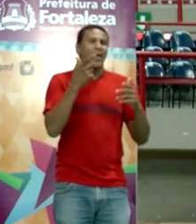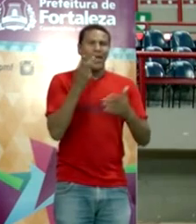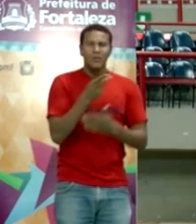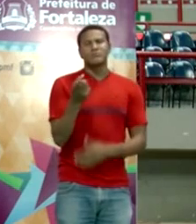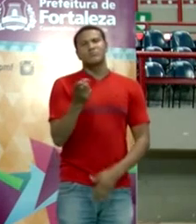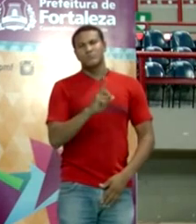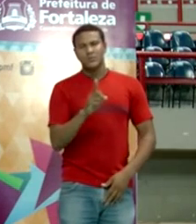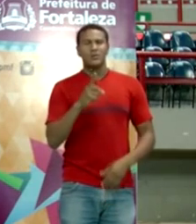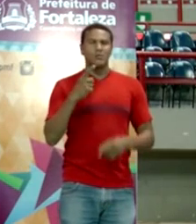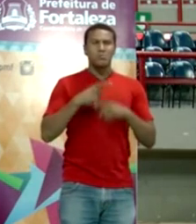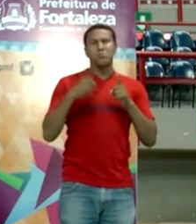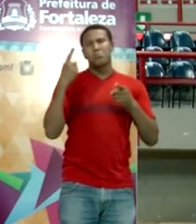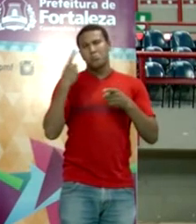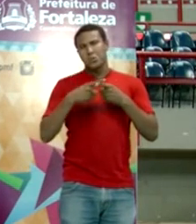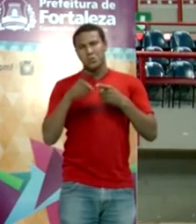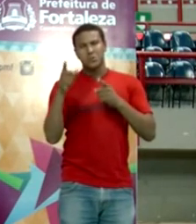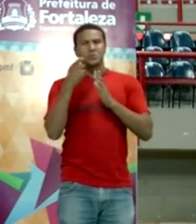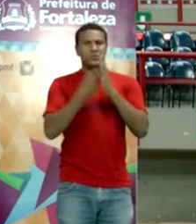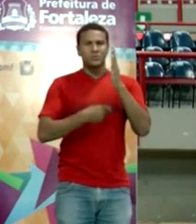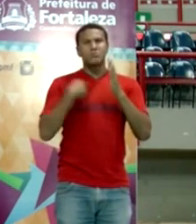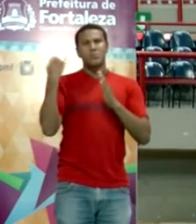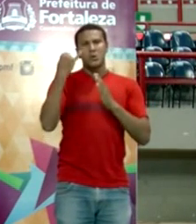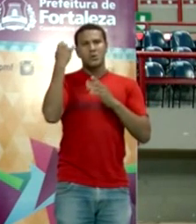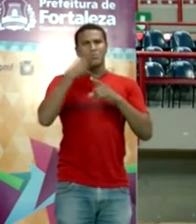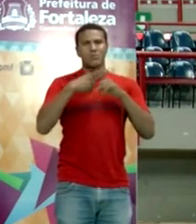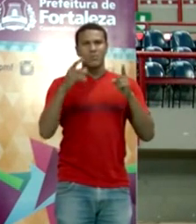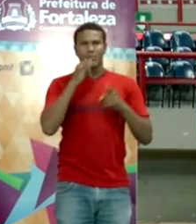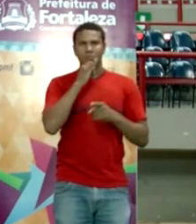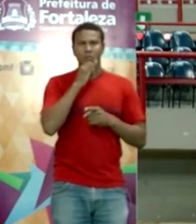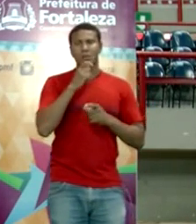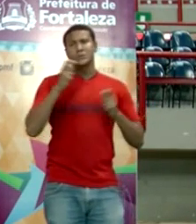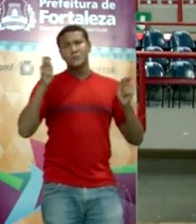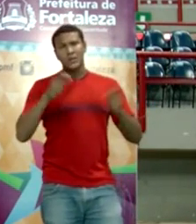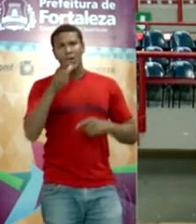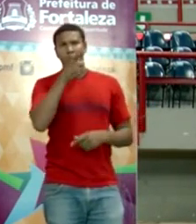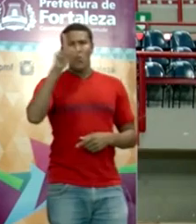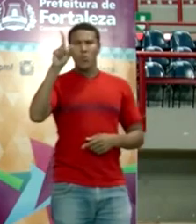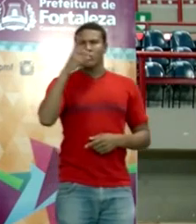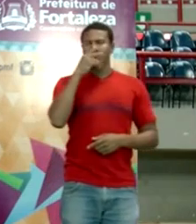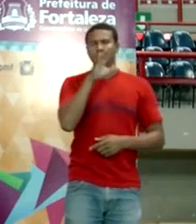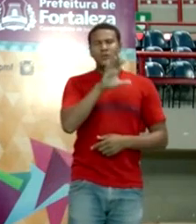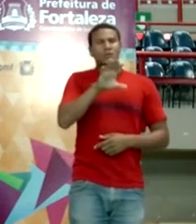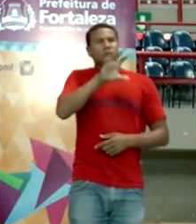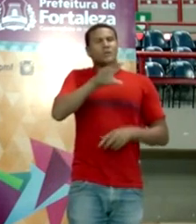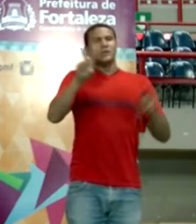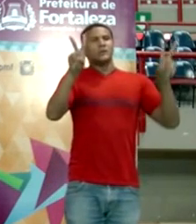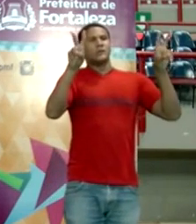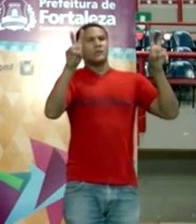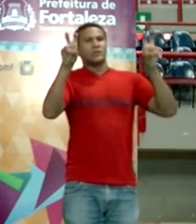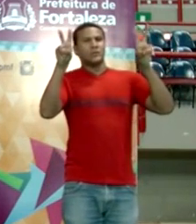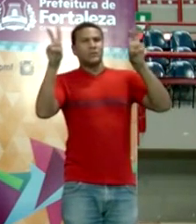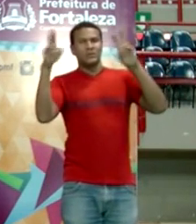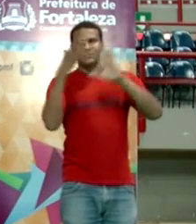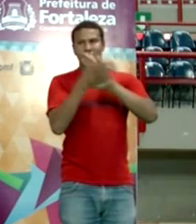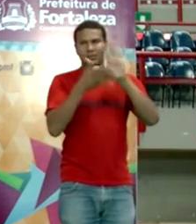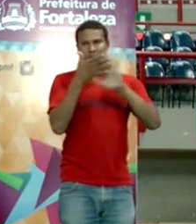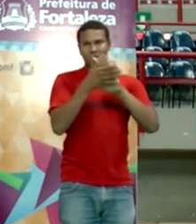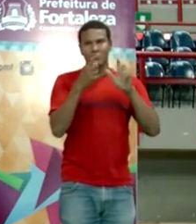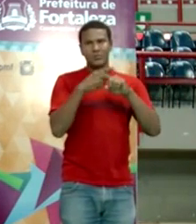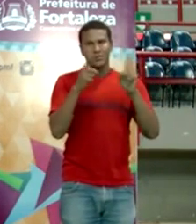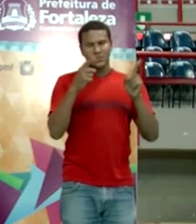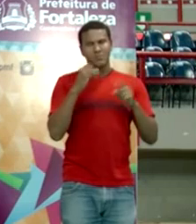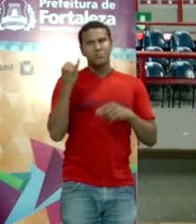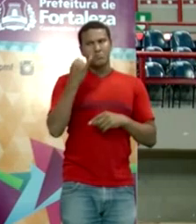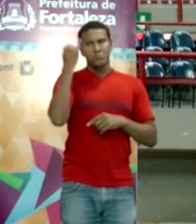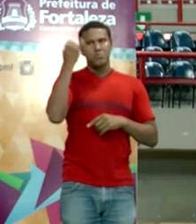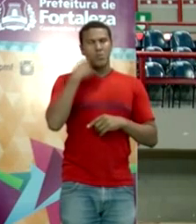podemos desprezar os outros gêneros textuais, que podem não aparecer na redação do Enem, mas são imprescindíveis para a resolução de